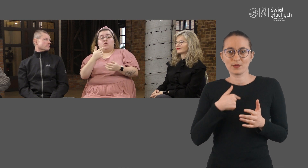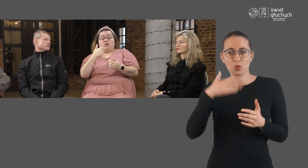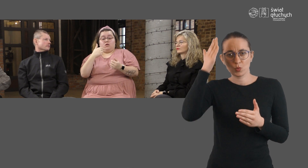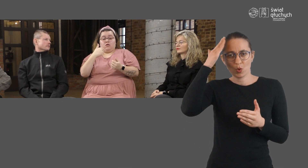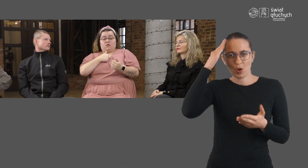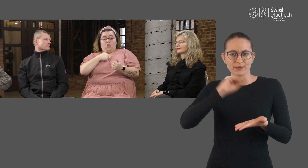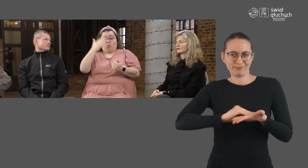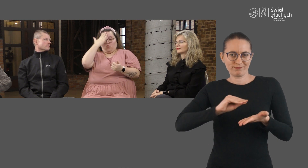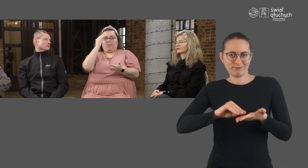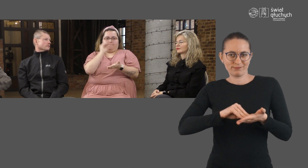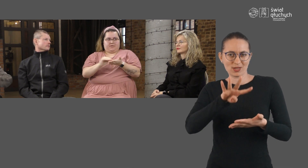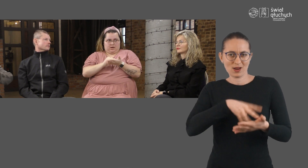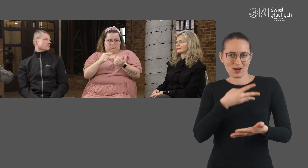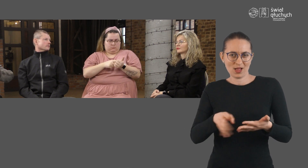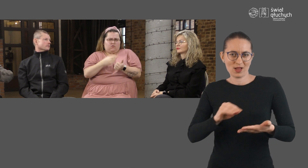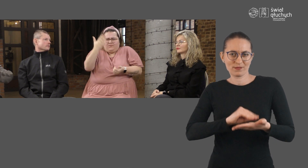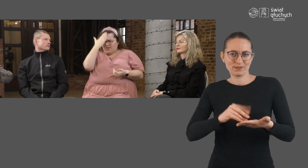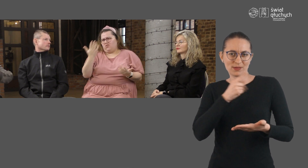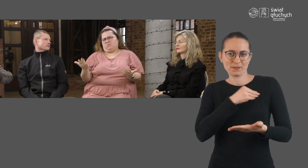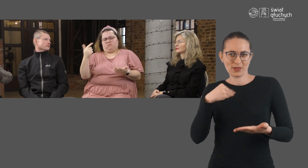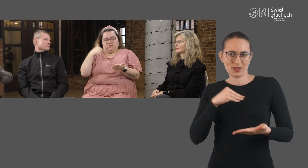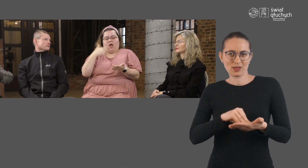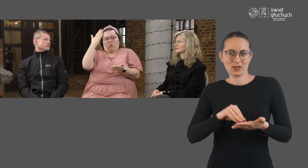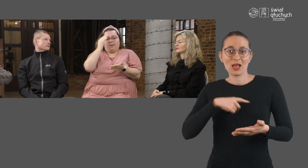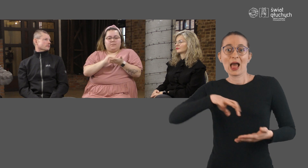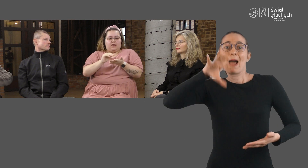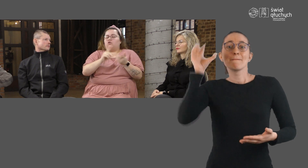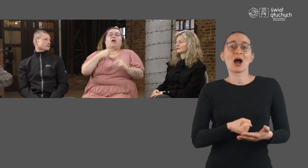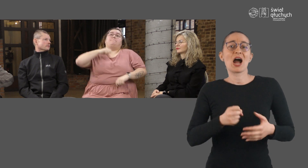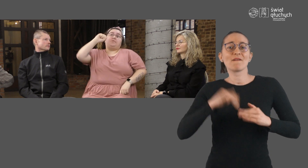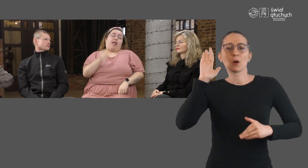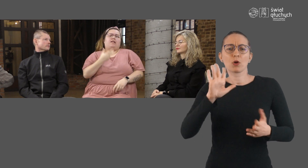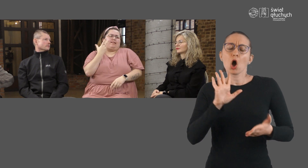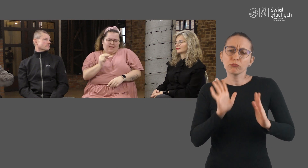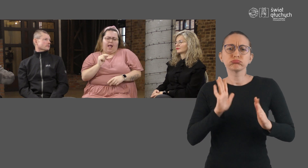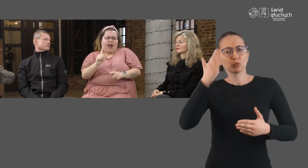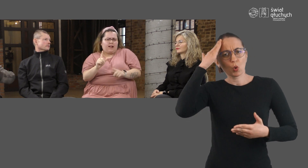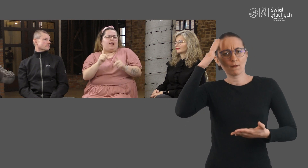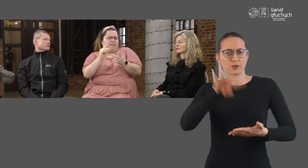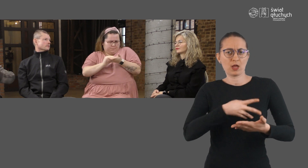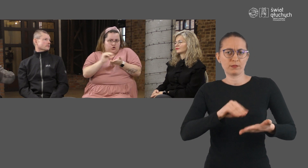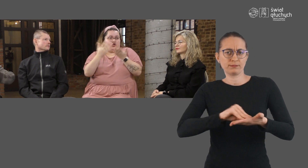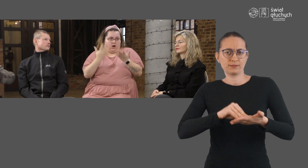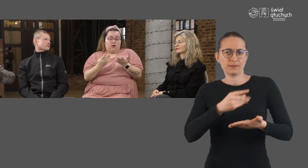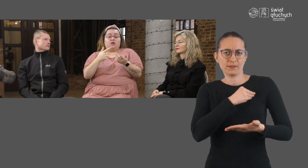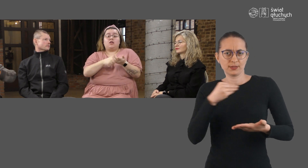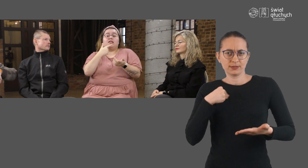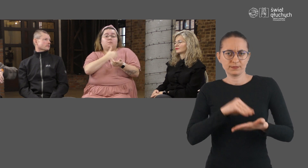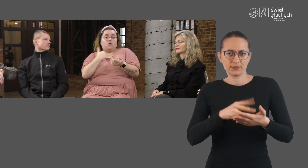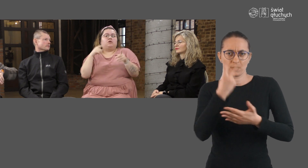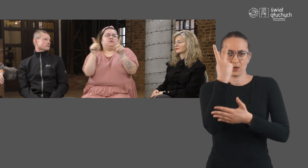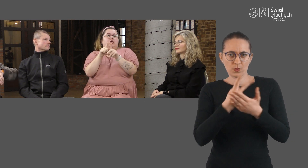Z mojej perspektywy ja umiem pisać. Wiadomo, umiem pisać. Nie jestem jakby biegła